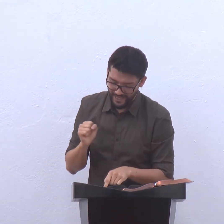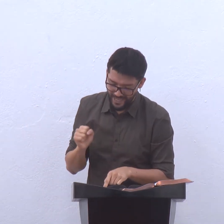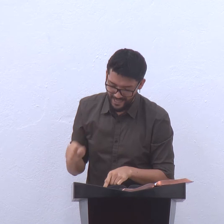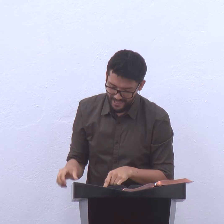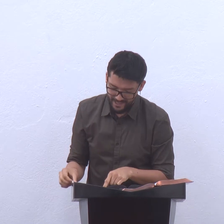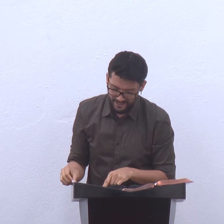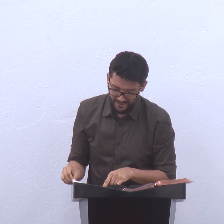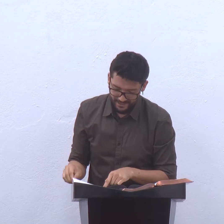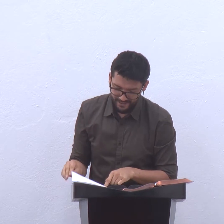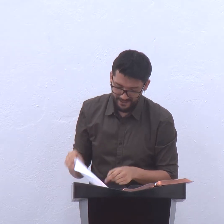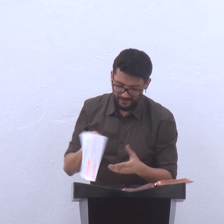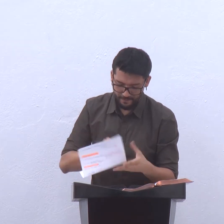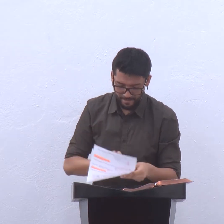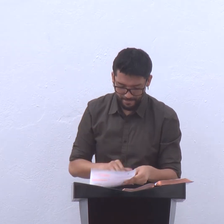salmos.